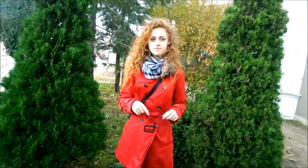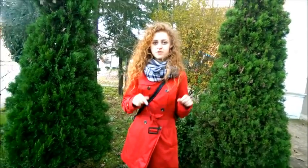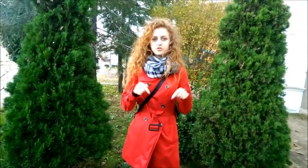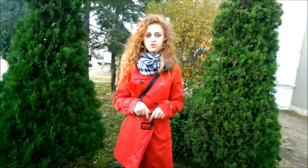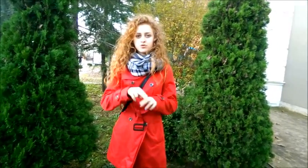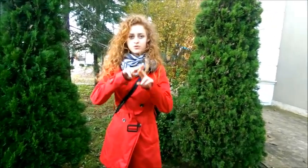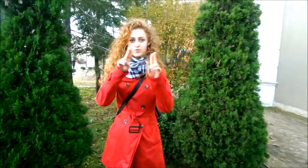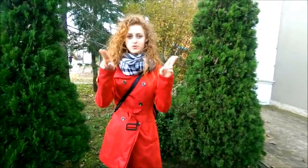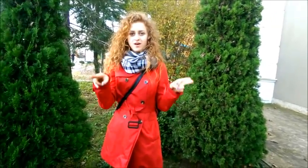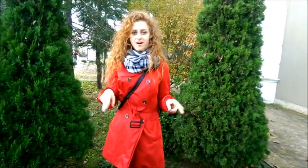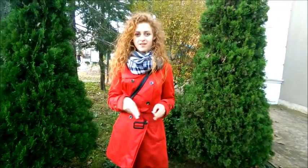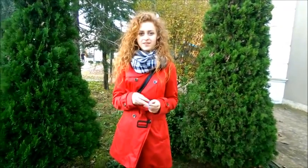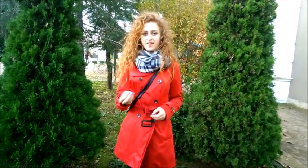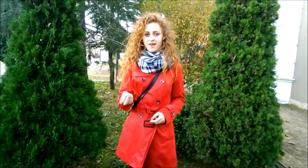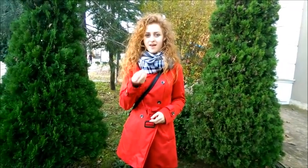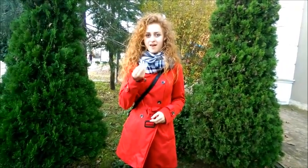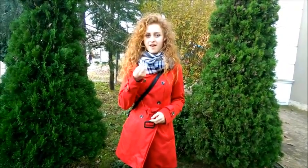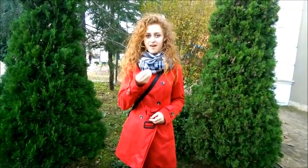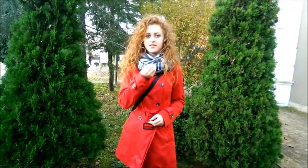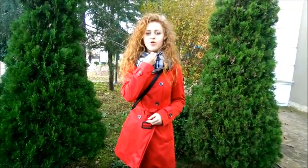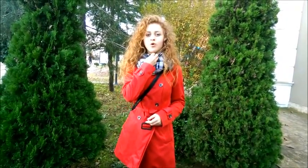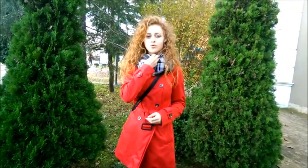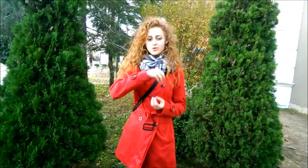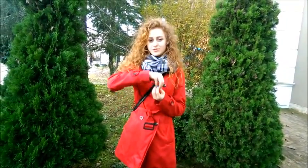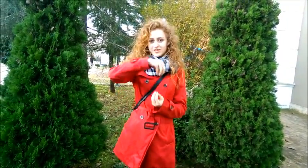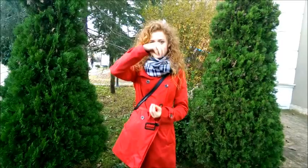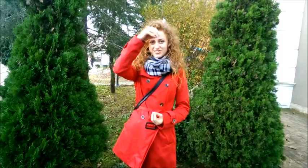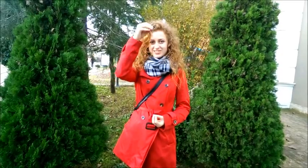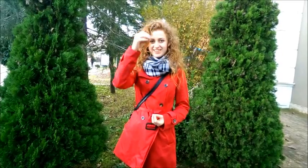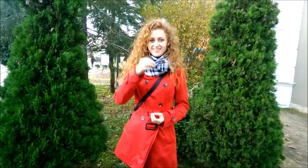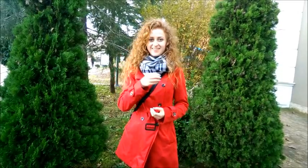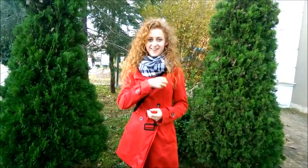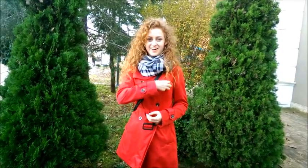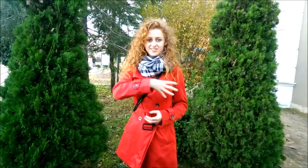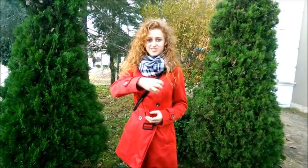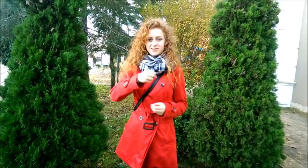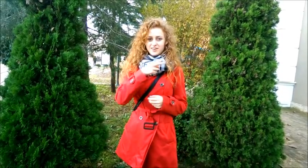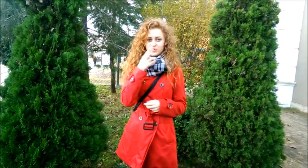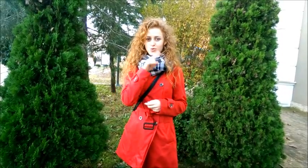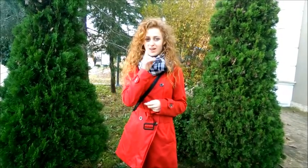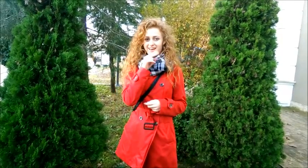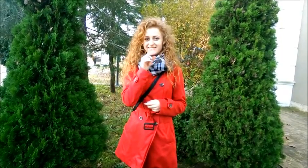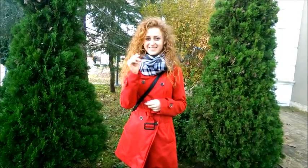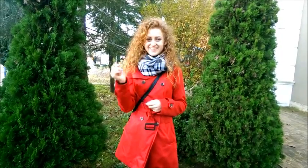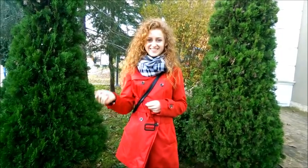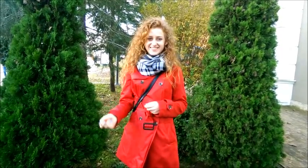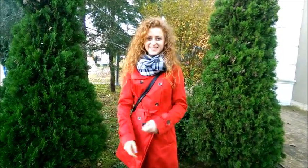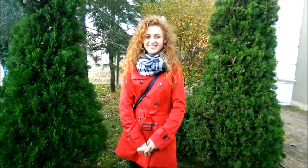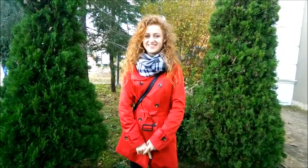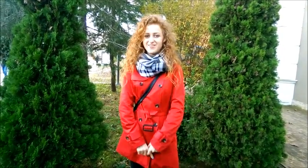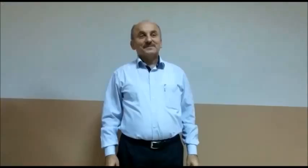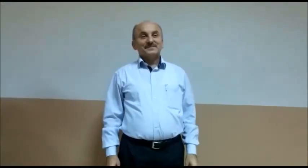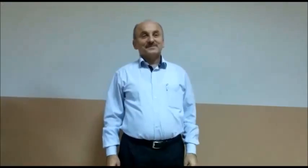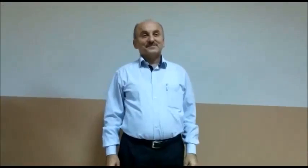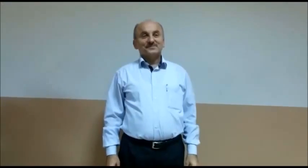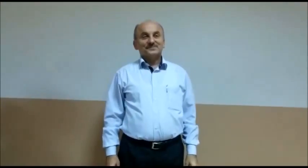Şu dünyadaki en olgun kişi acıya gülendir.